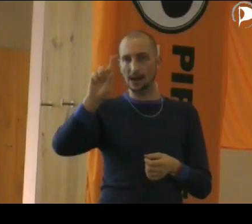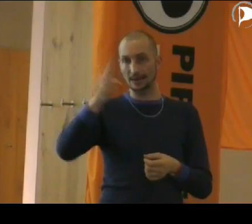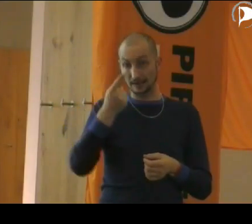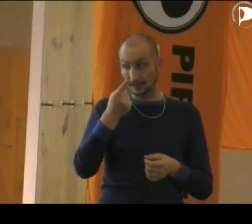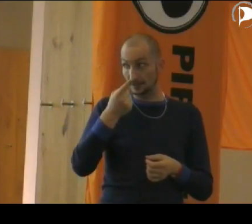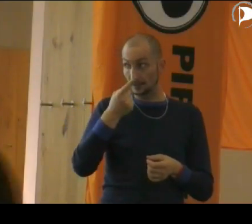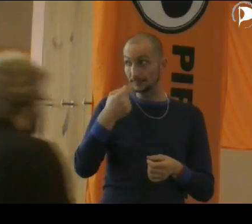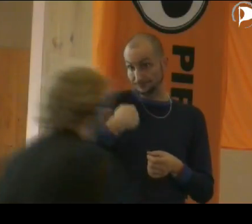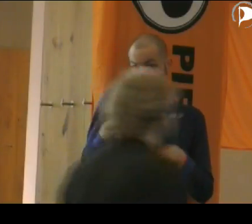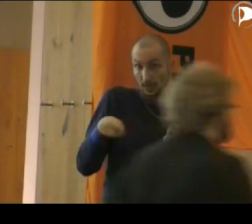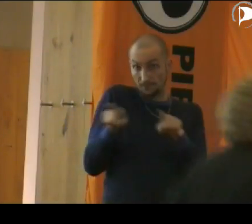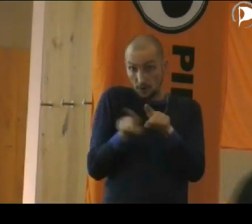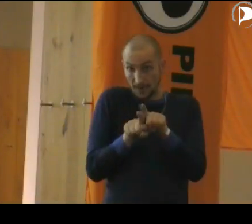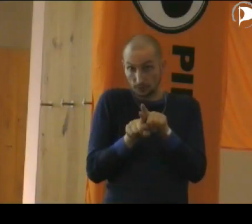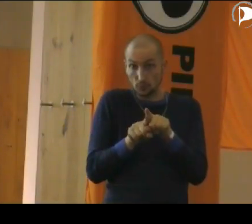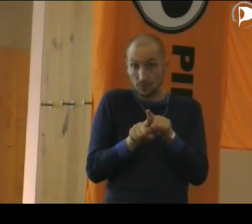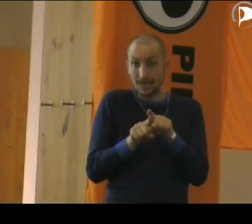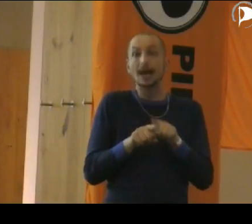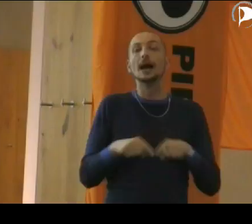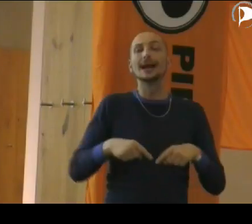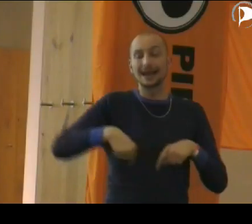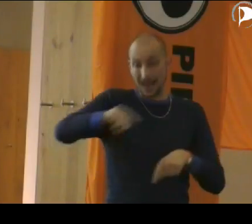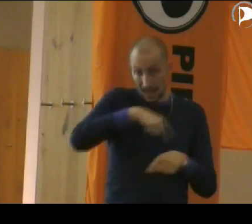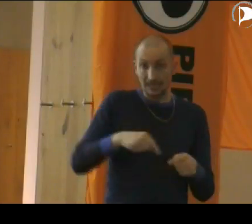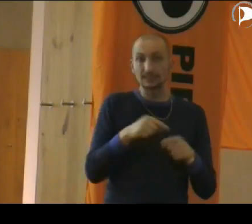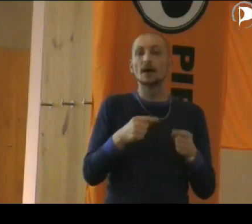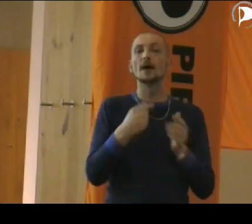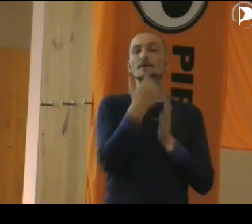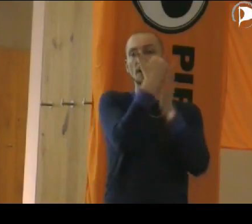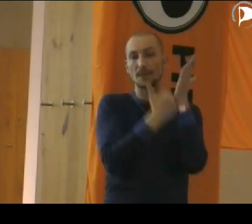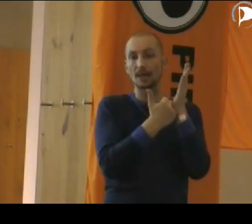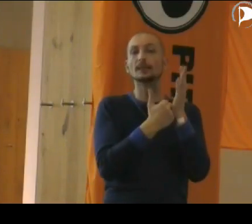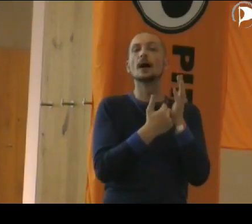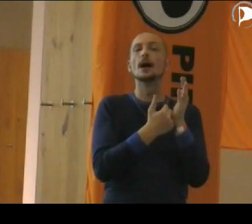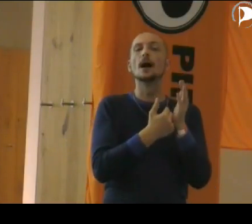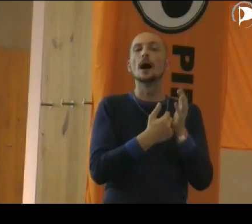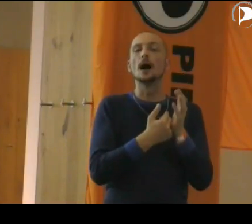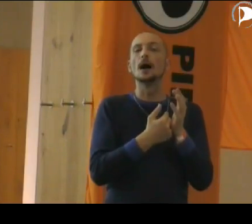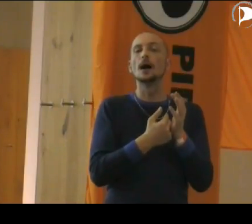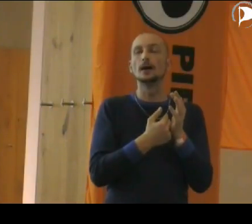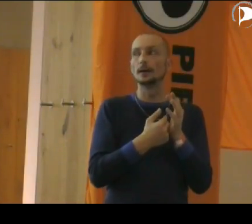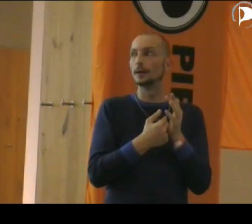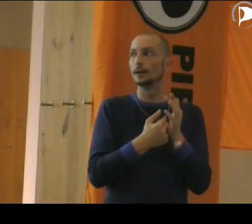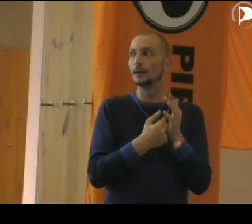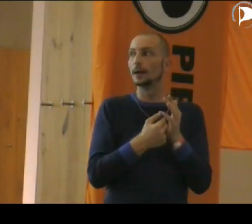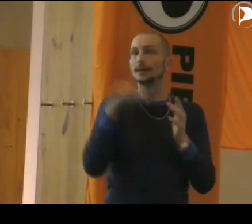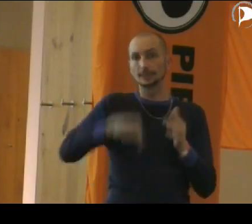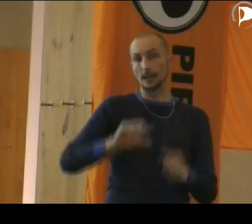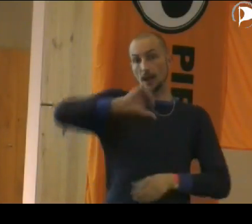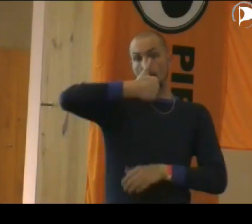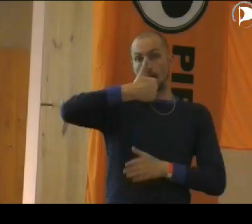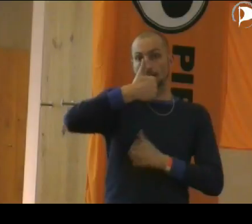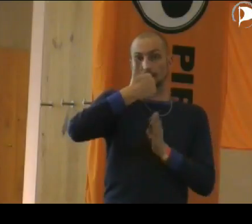die kreisverbandes mustersatzung die von vielen kreisverbänden und derzeit verwendet wird mit bafög